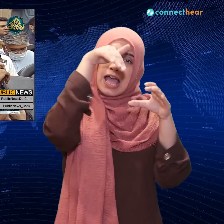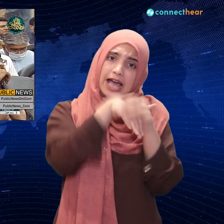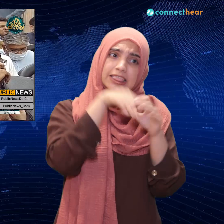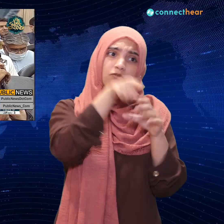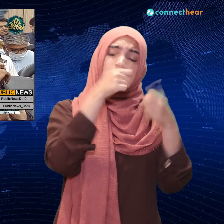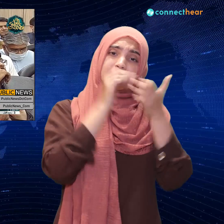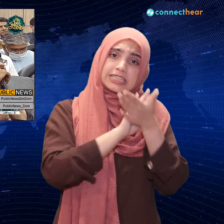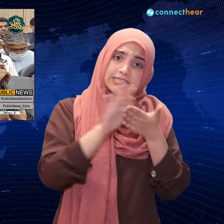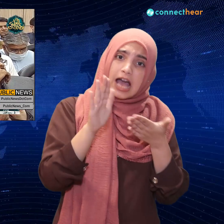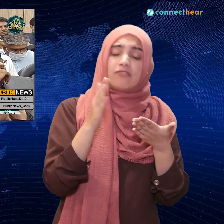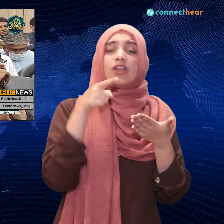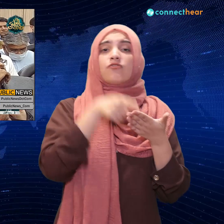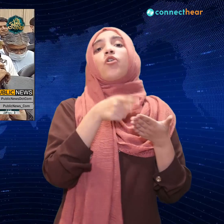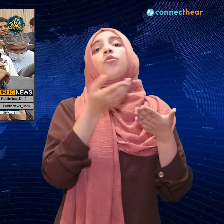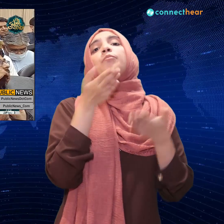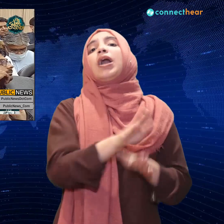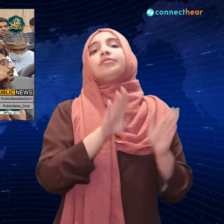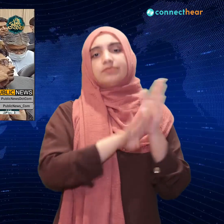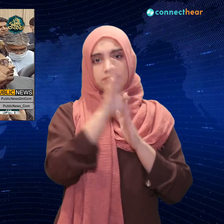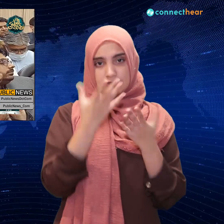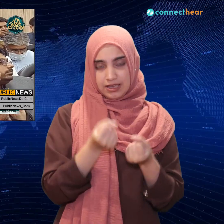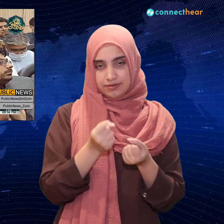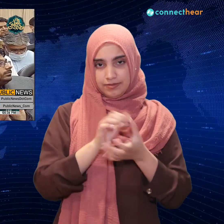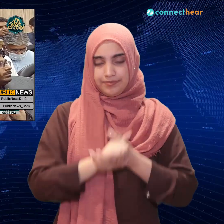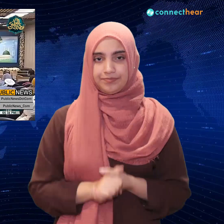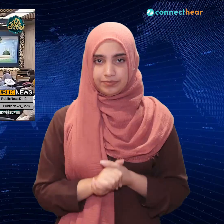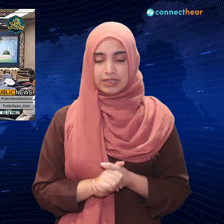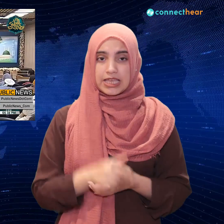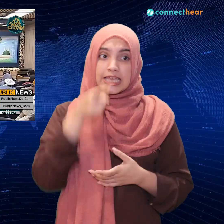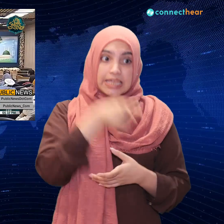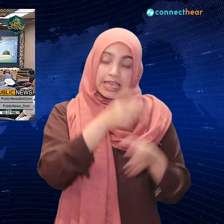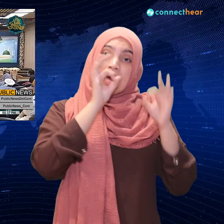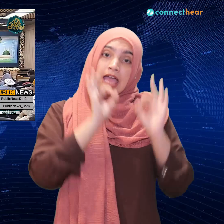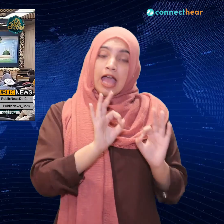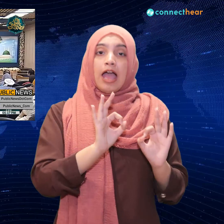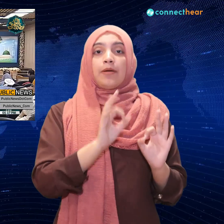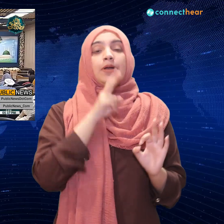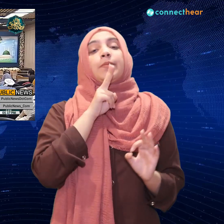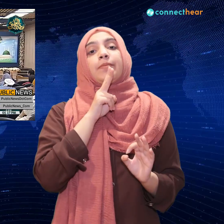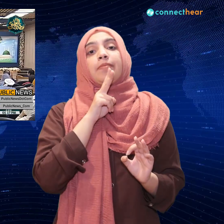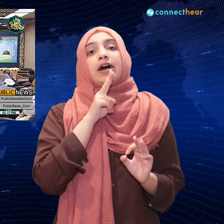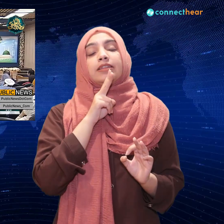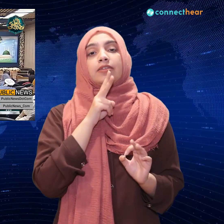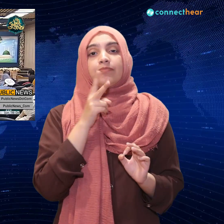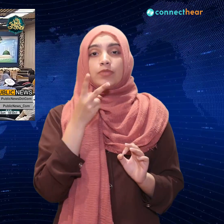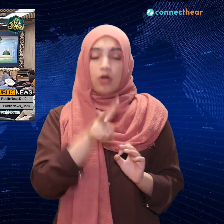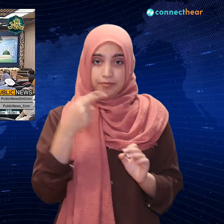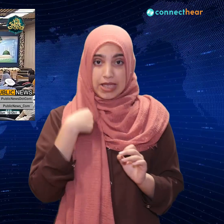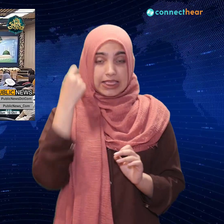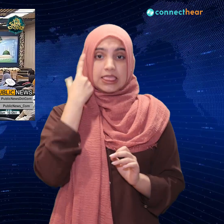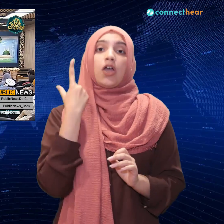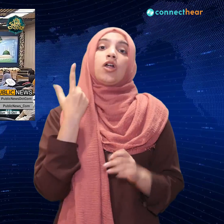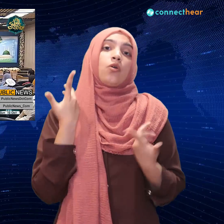گا، ایماندار آدمی. تو یہ جو فنومنا ہوا تھا اس کی میں نے اپنی طرف سے آج میں صرف میں نے